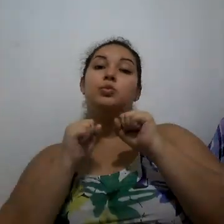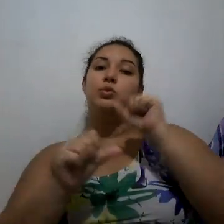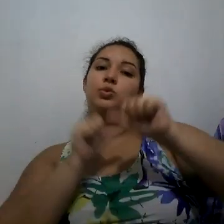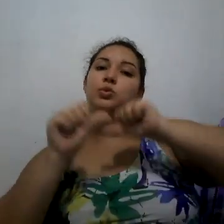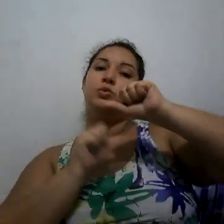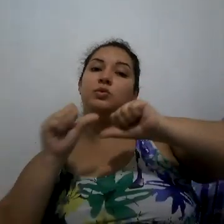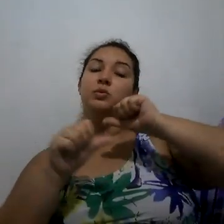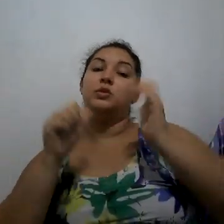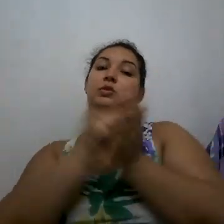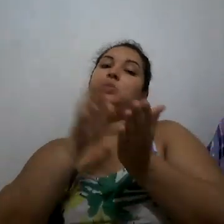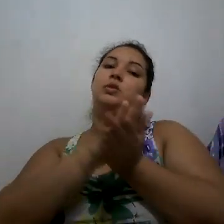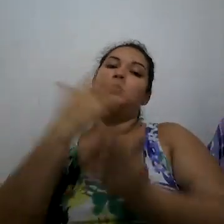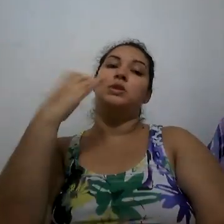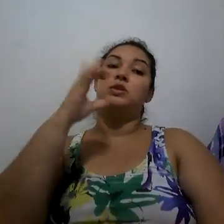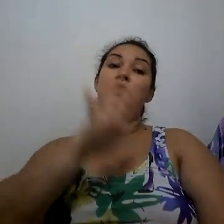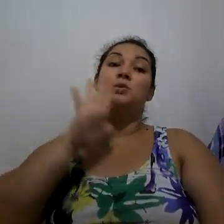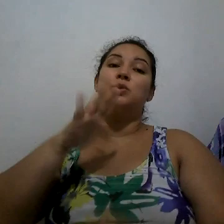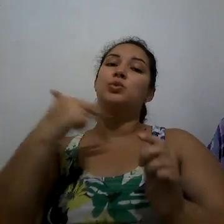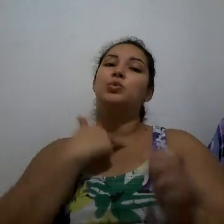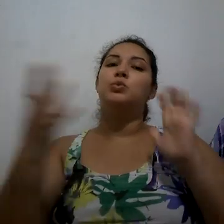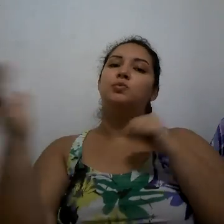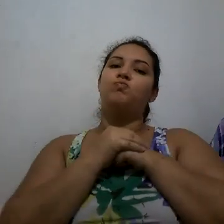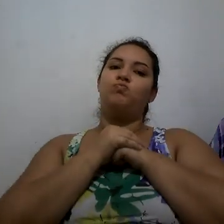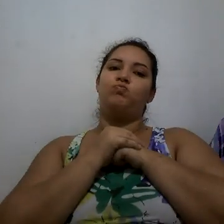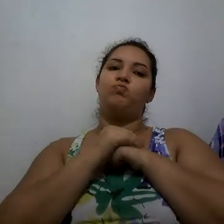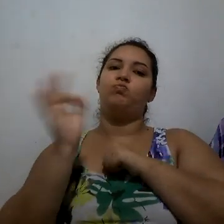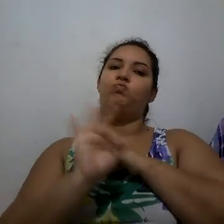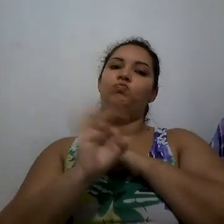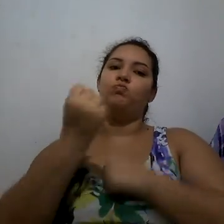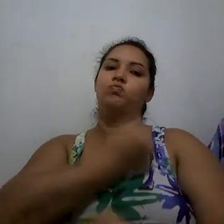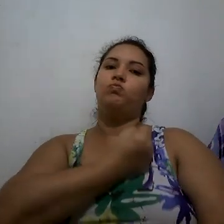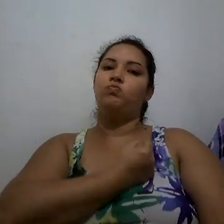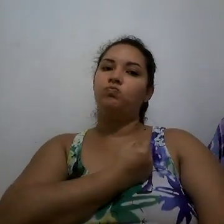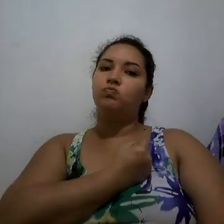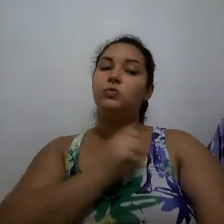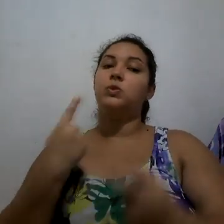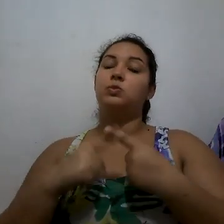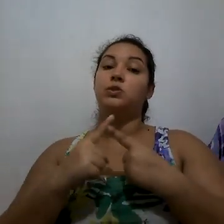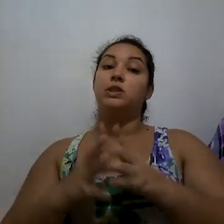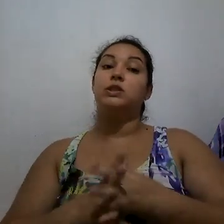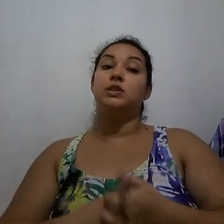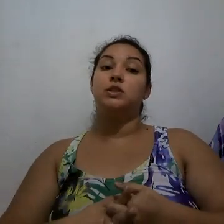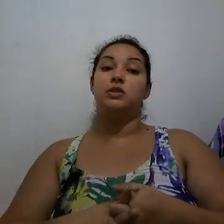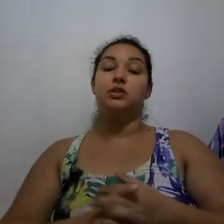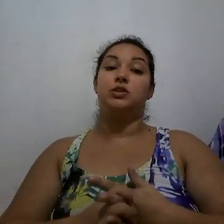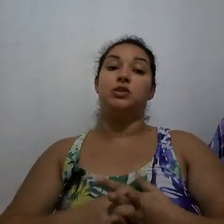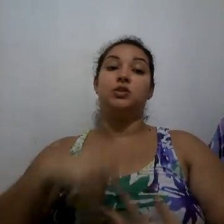notação científica, mas eu não posso omitir nenhum desses números, porque todos esses números, eles